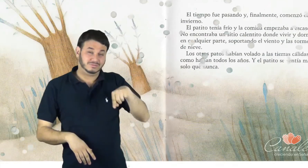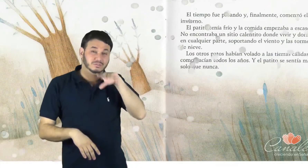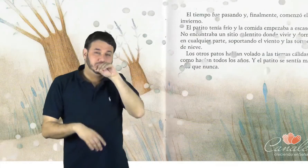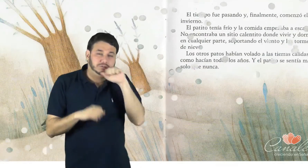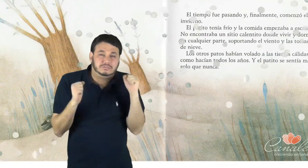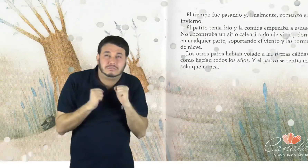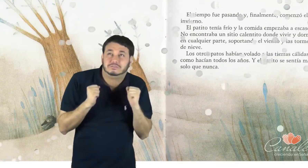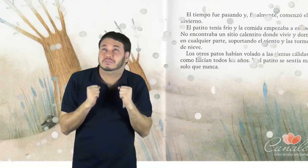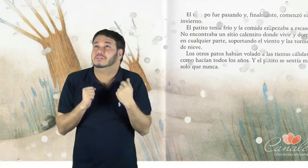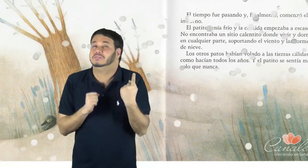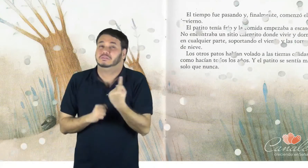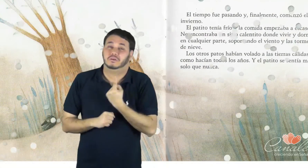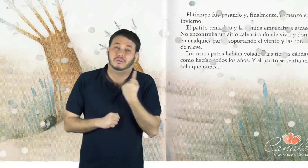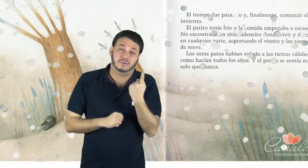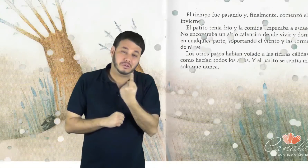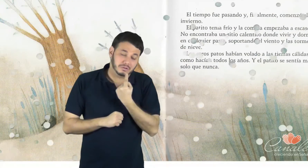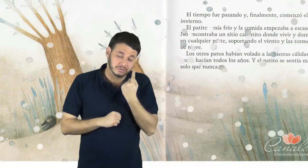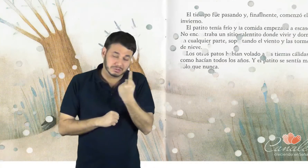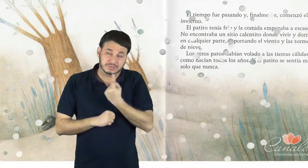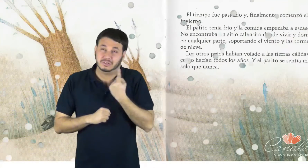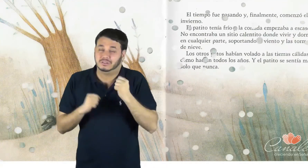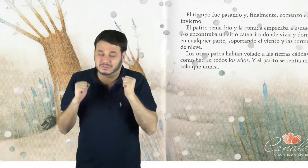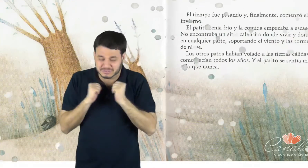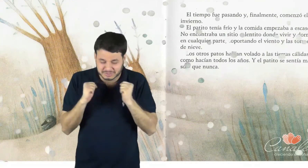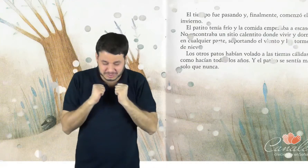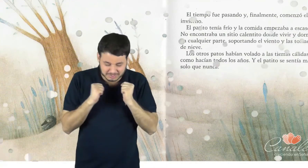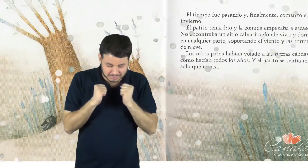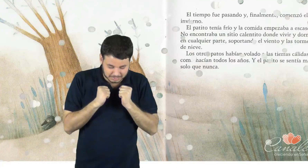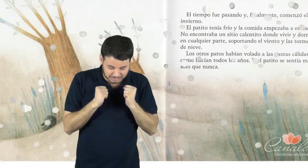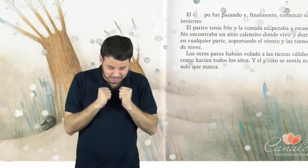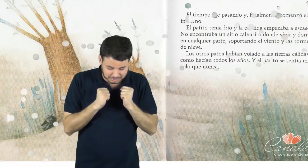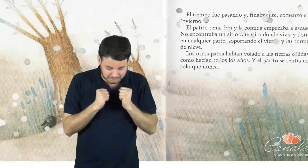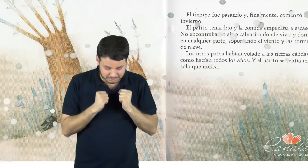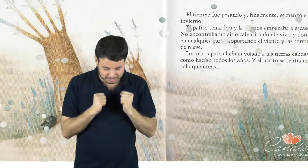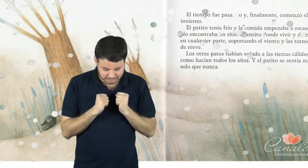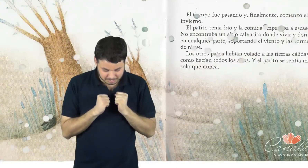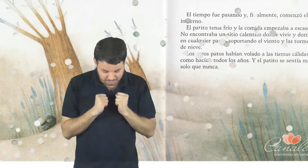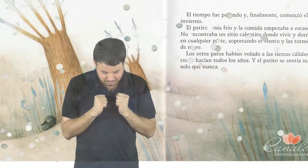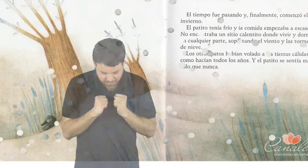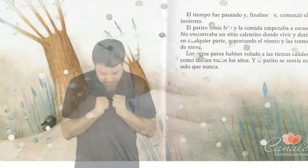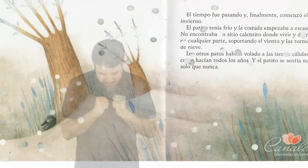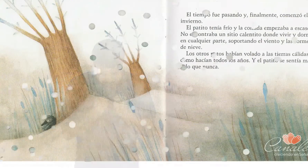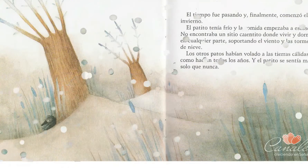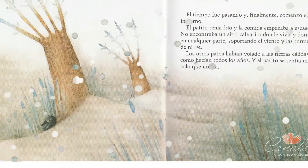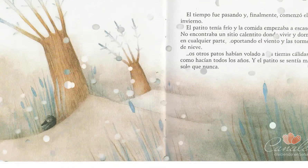todos los años y el patito se sentía más solo que nunca